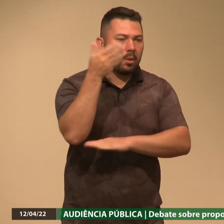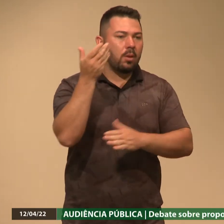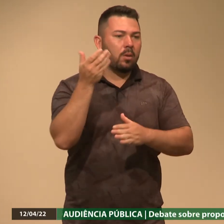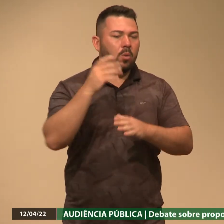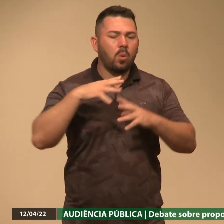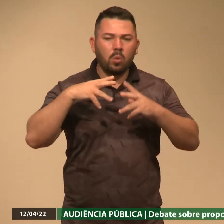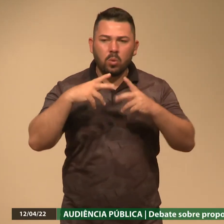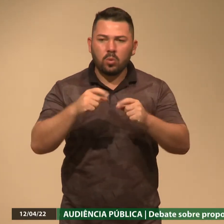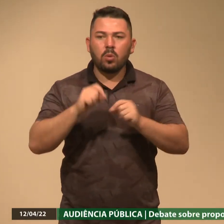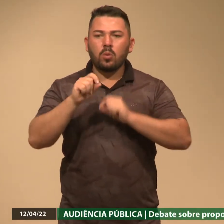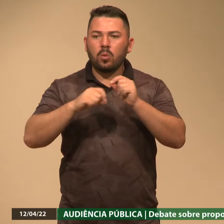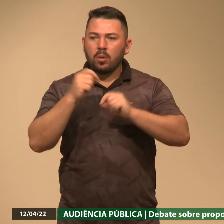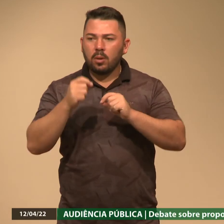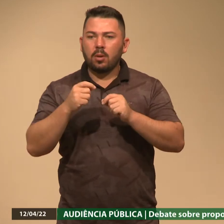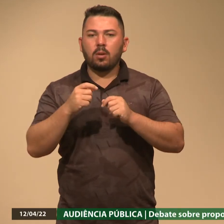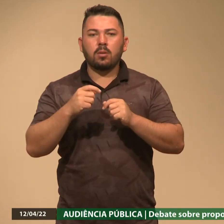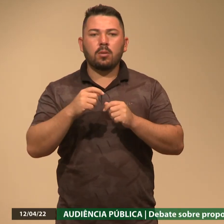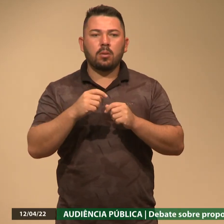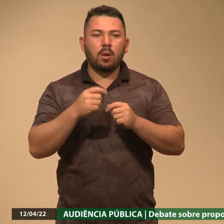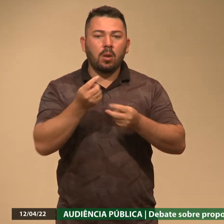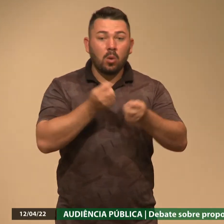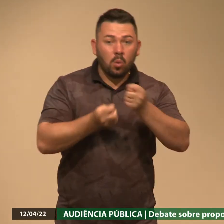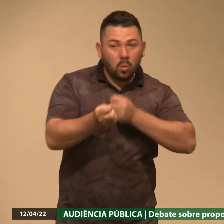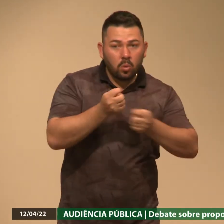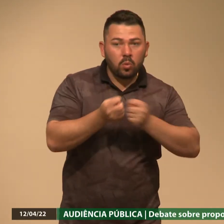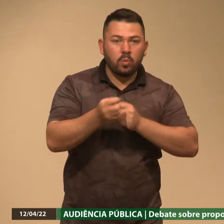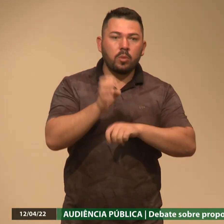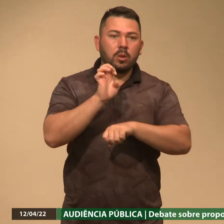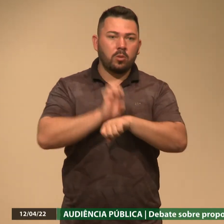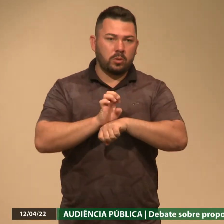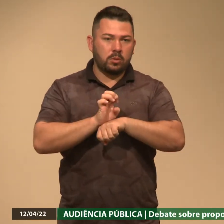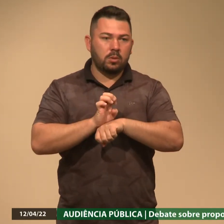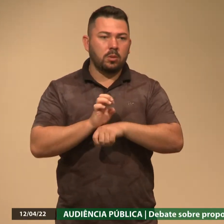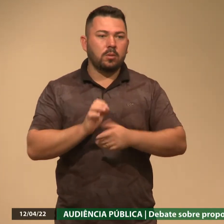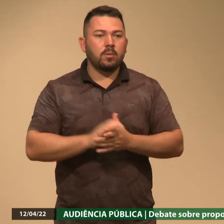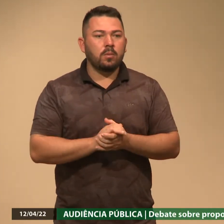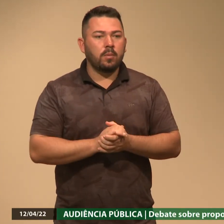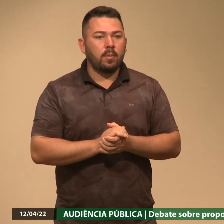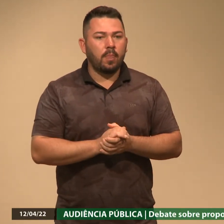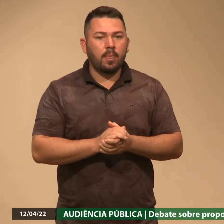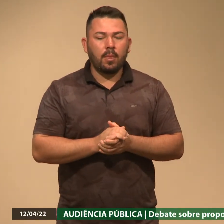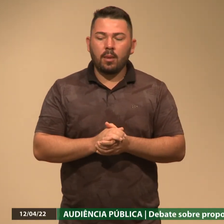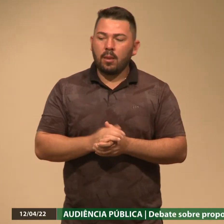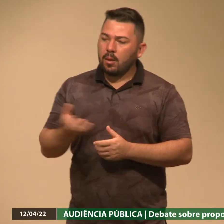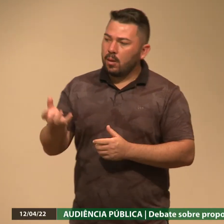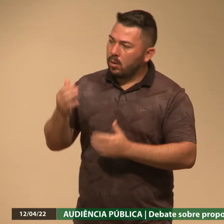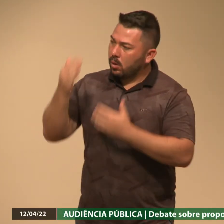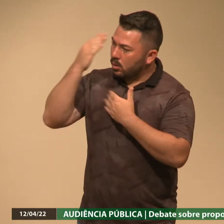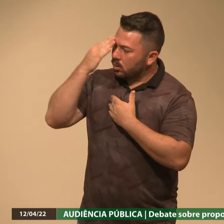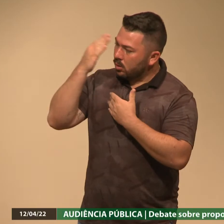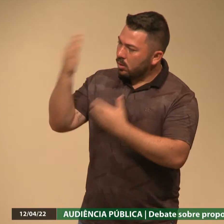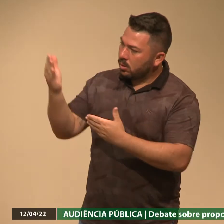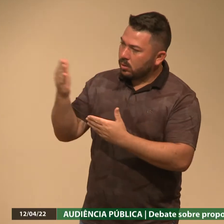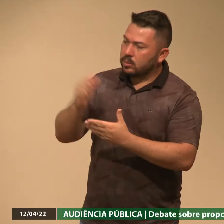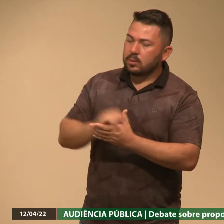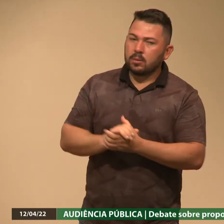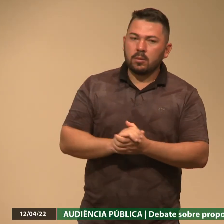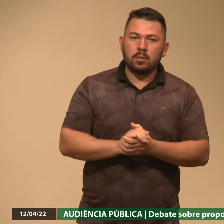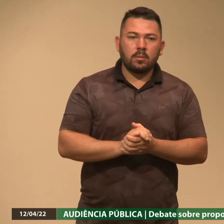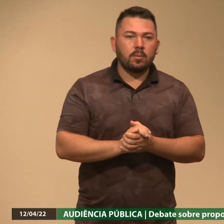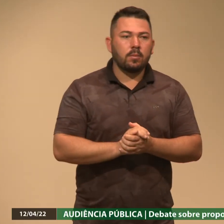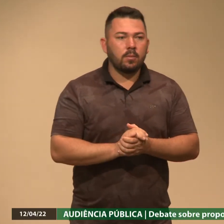tudo isso que gira a economia do nosso Estado eu quero te agradecer enquanto